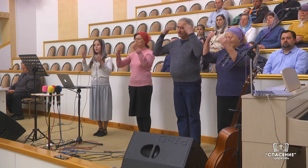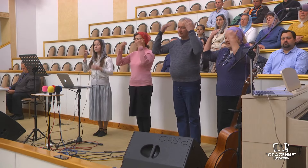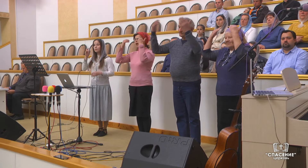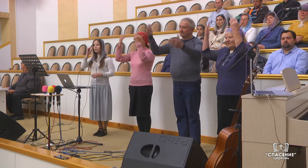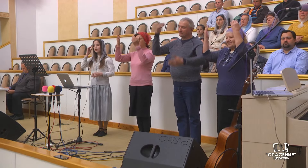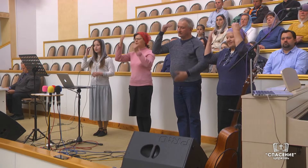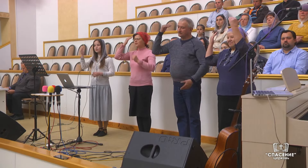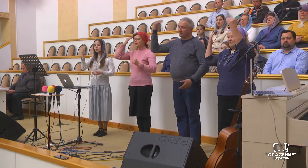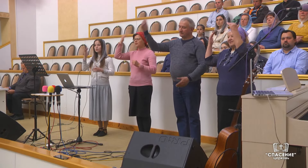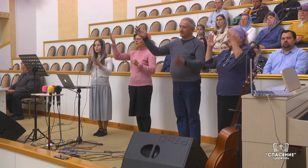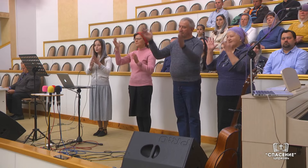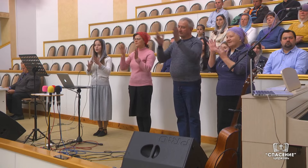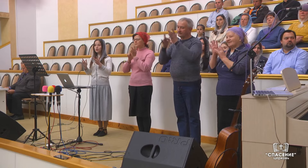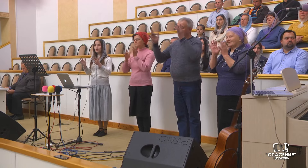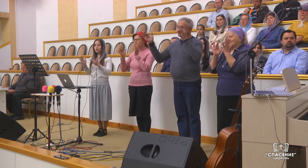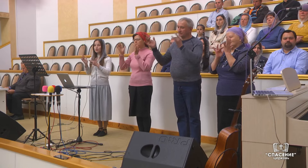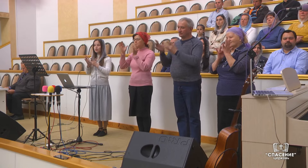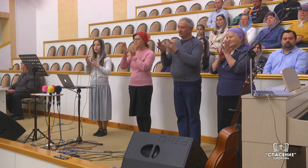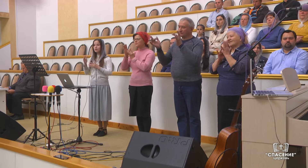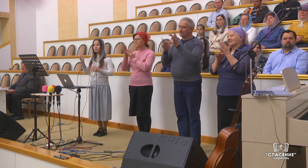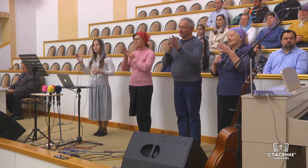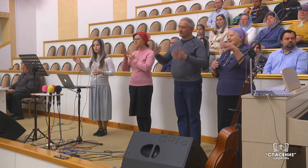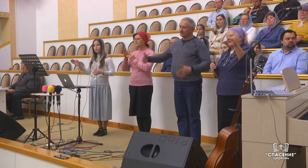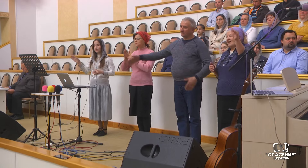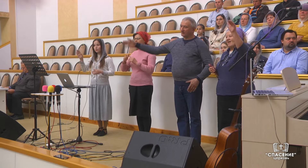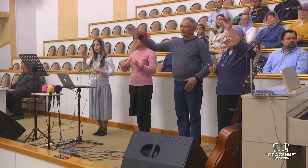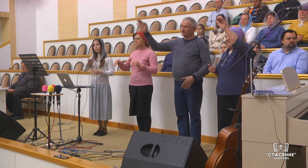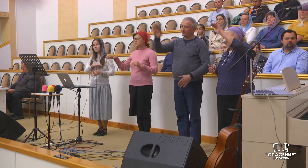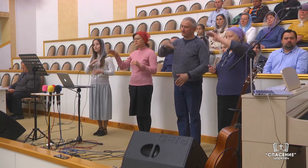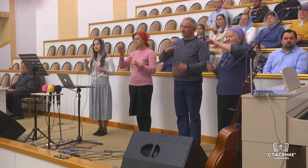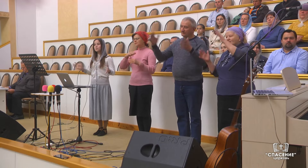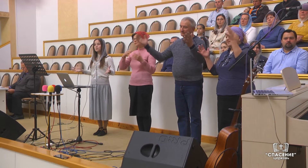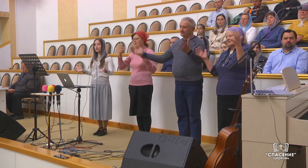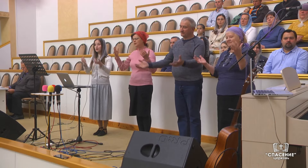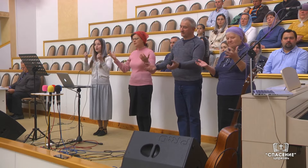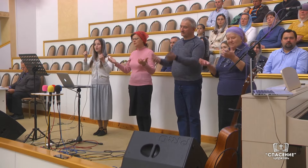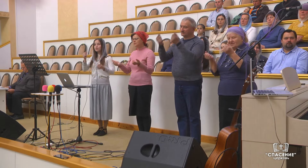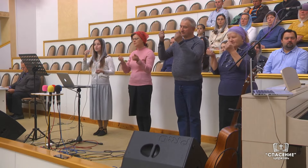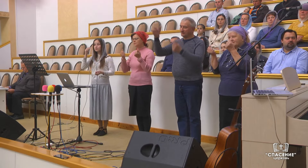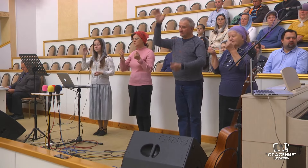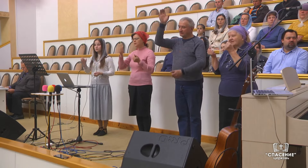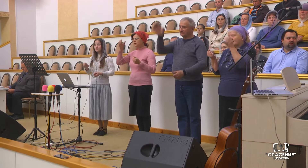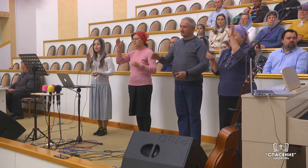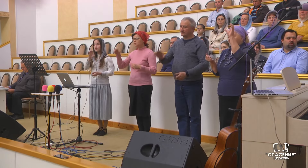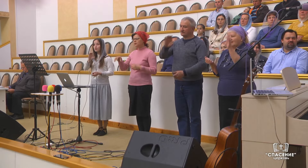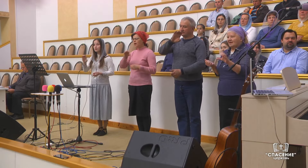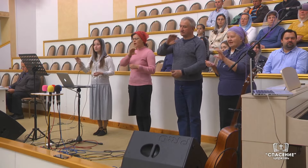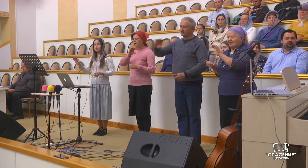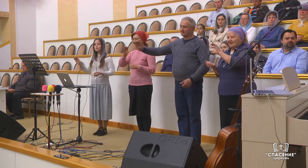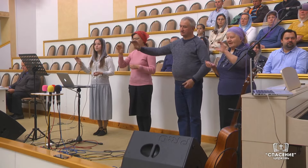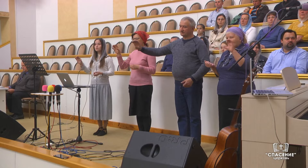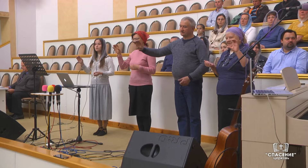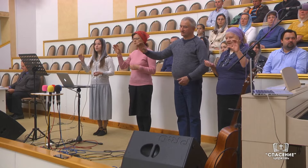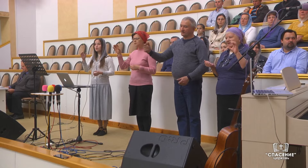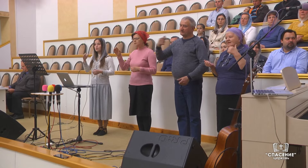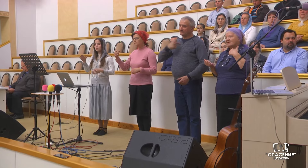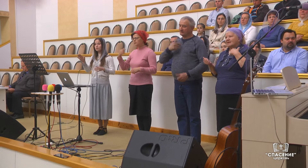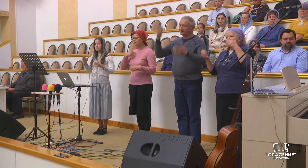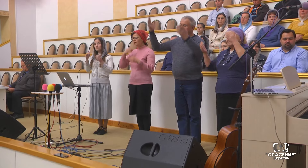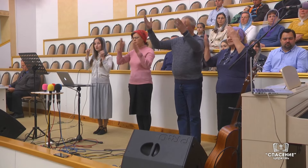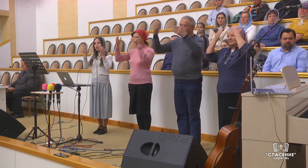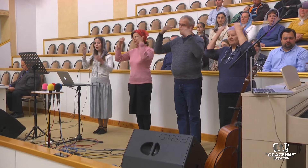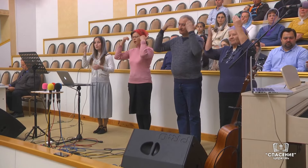Слава тебе, Иисус, за Голгофский спасенье крест. Я